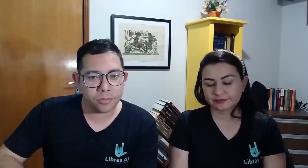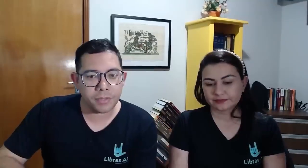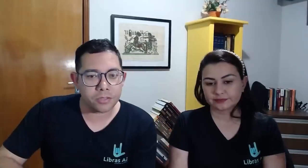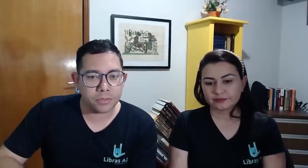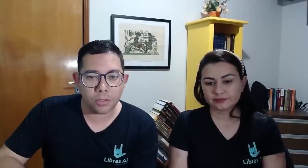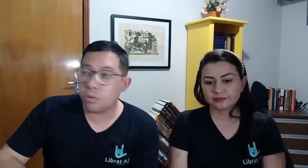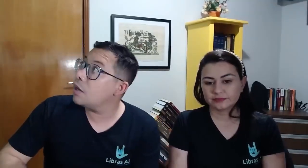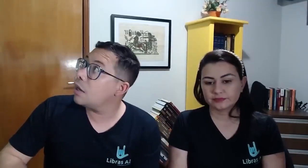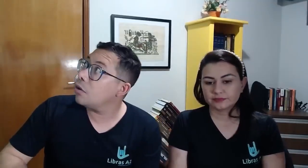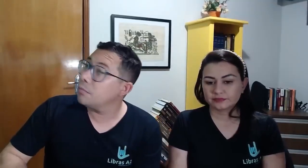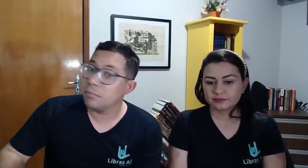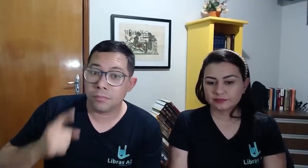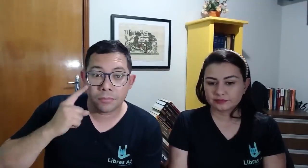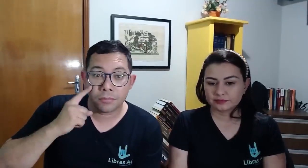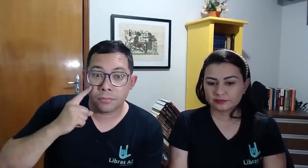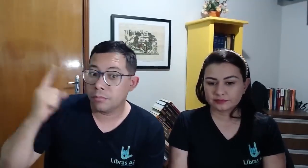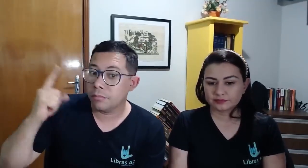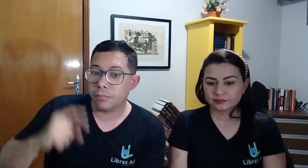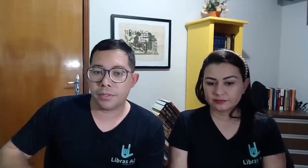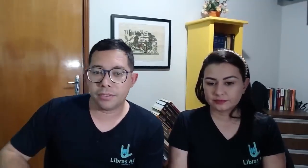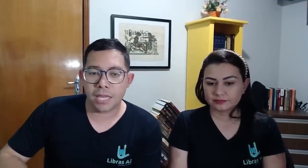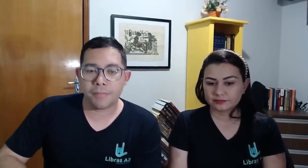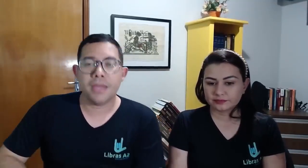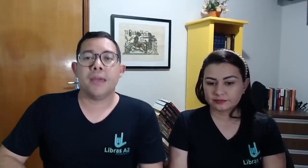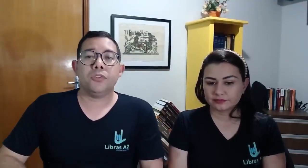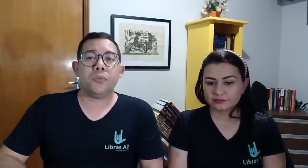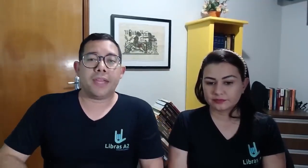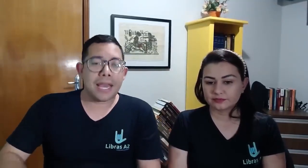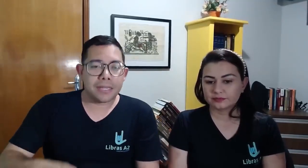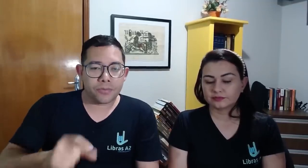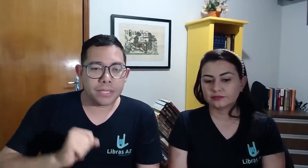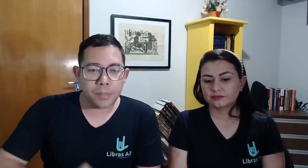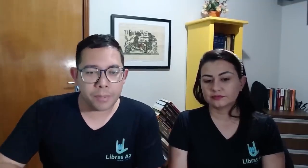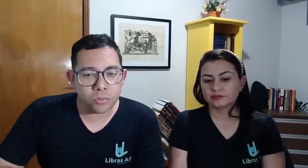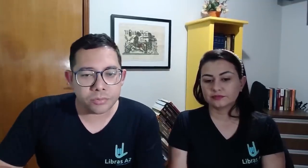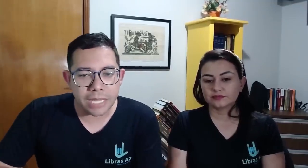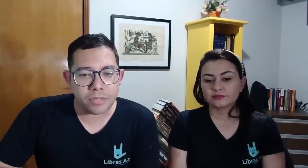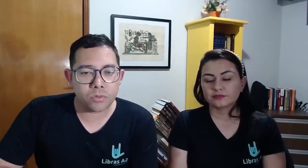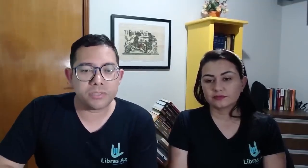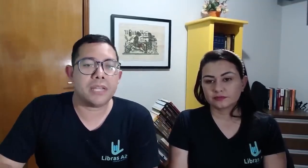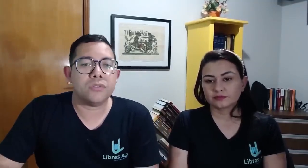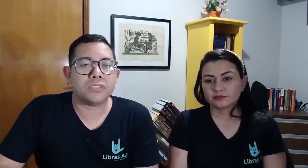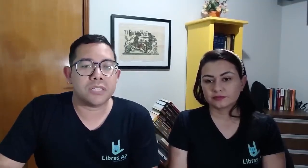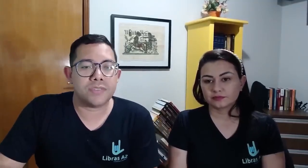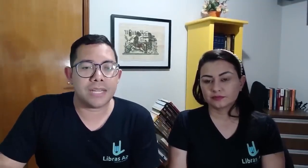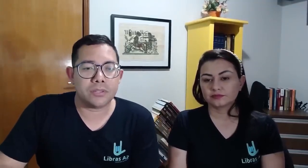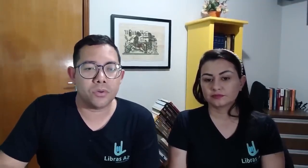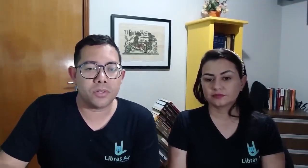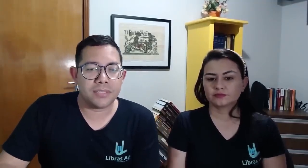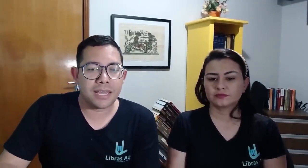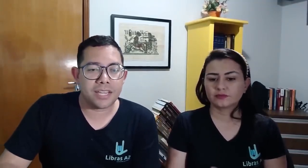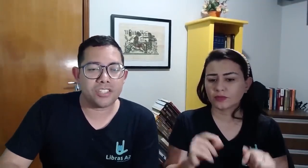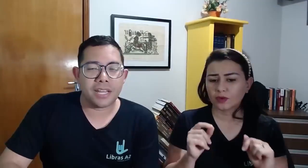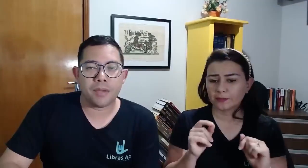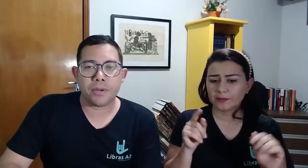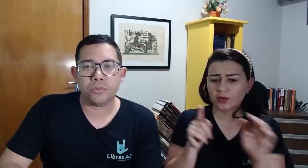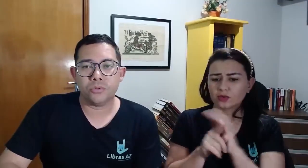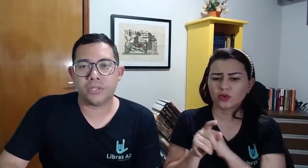mesmo. Então o olhar, ó, percebe? Muito bem. Aí foi até perguntado, né, o que seriam os classificadores, né? A Edneia perguntou, que a